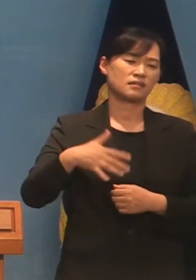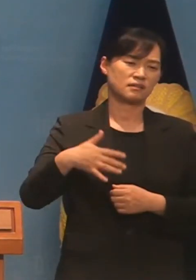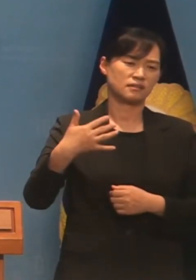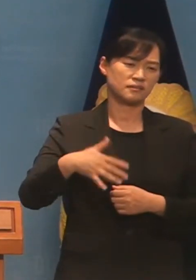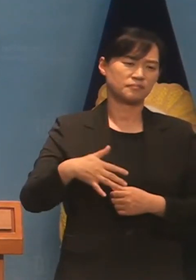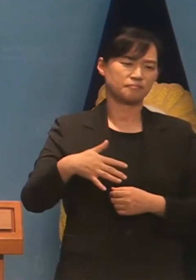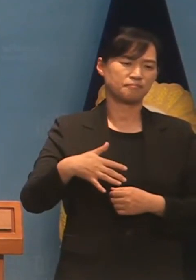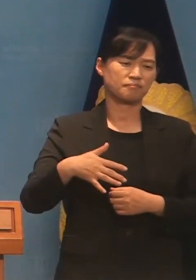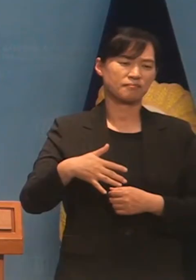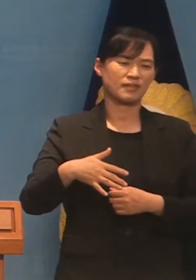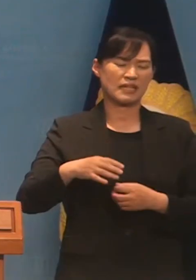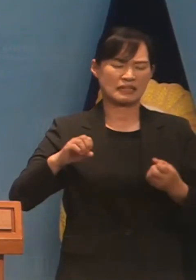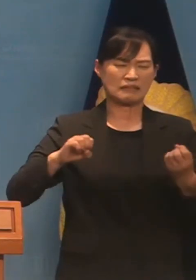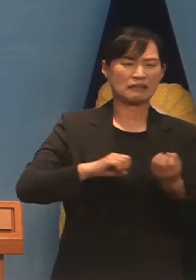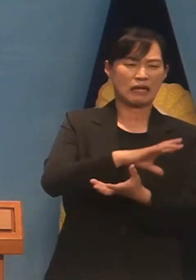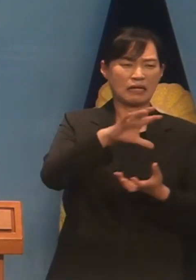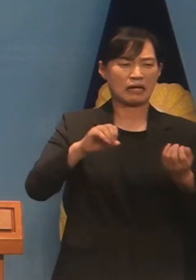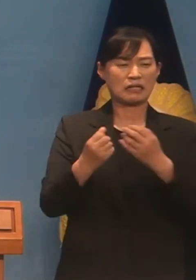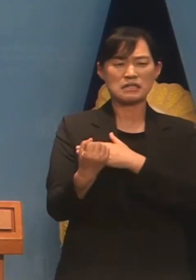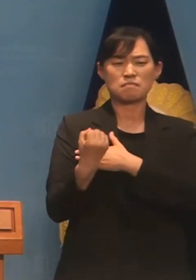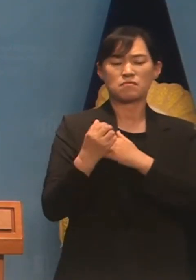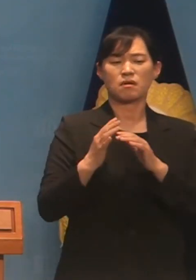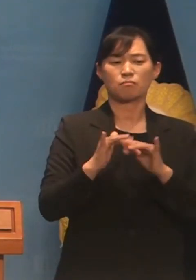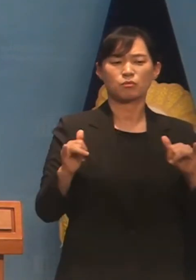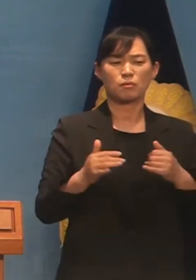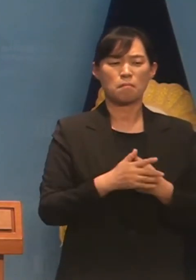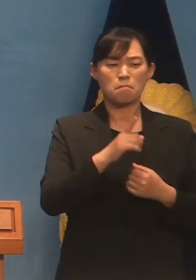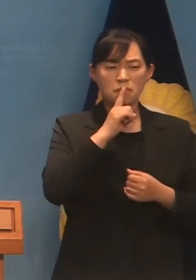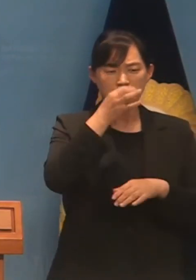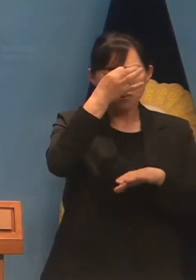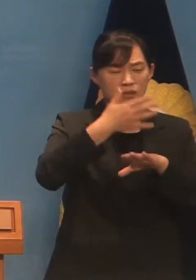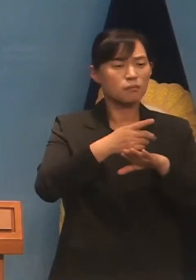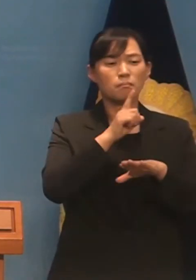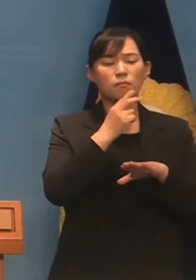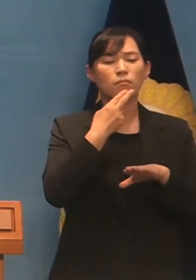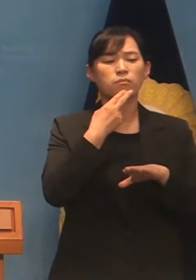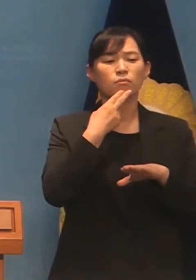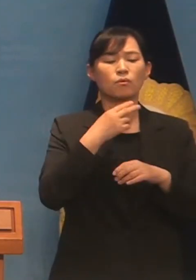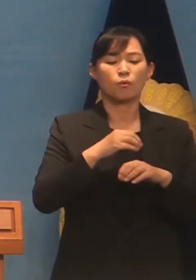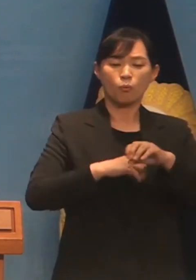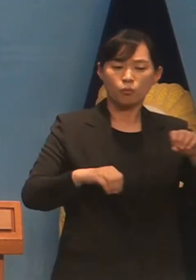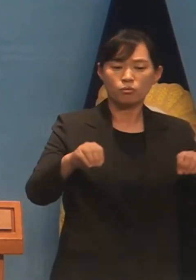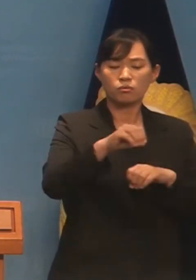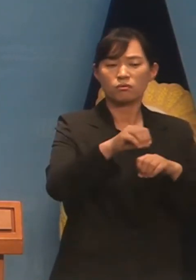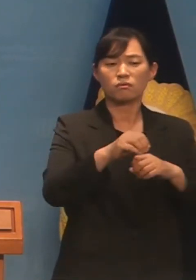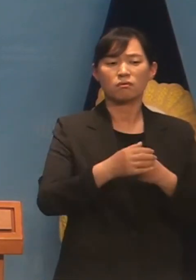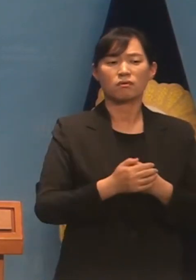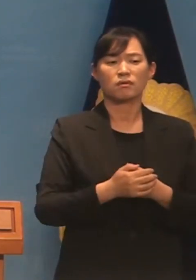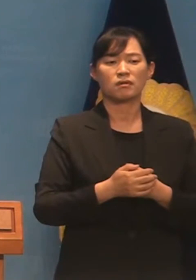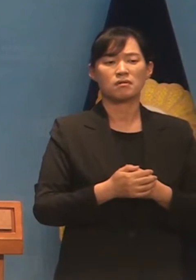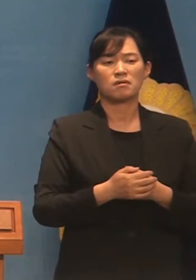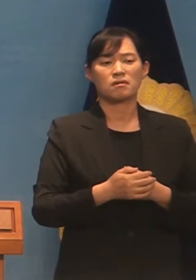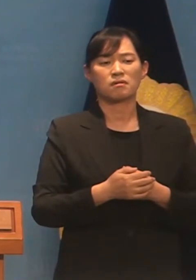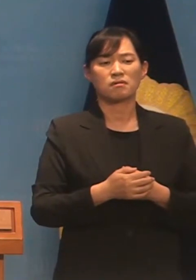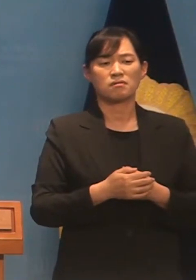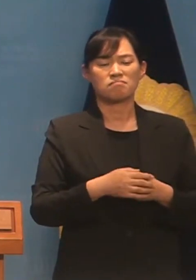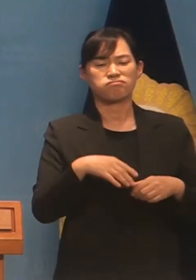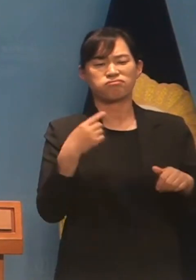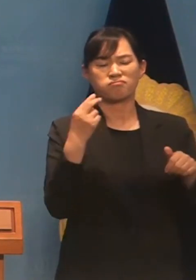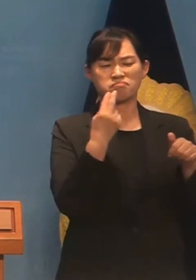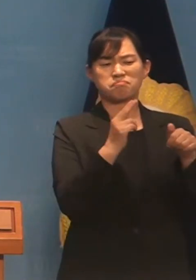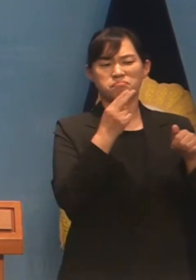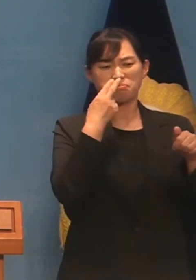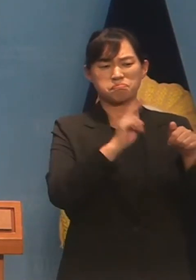아직도 내란 세력들은 단 한마디의 사과도 하지 않고 오히려 비하와 모욕을 퍼붓고